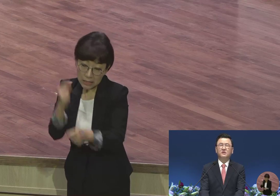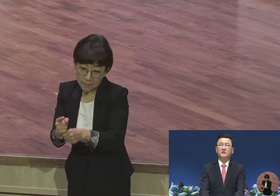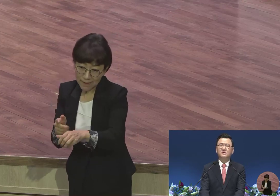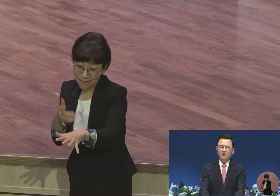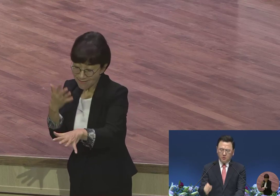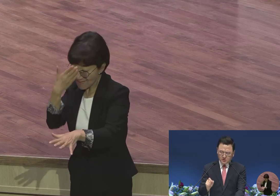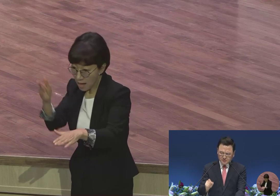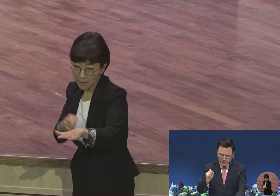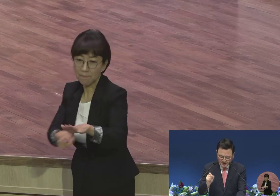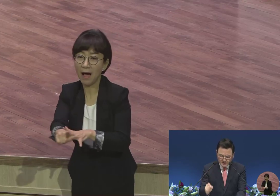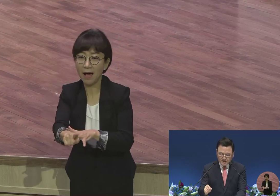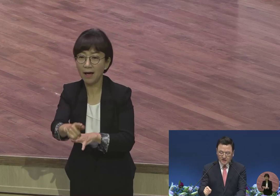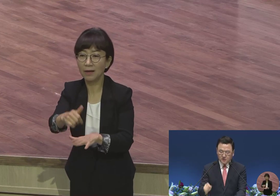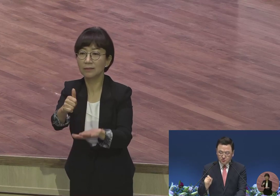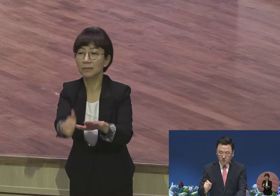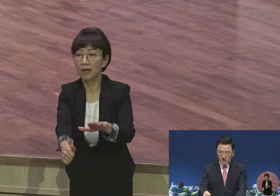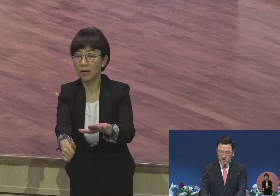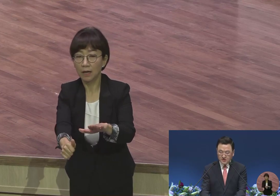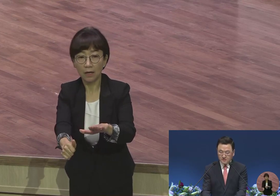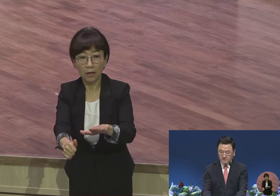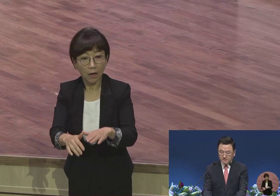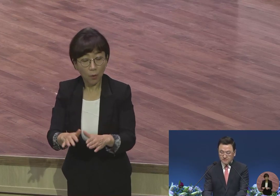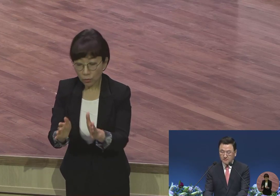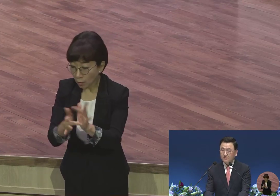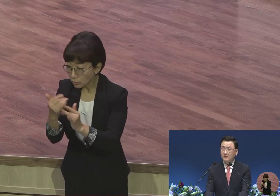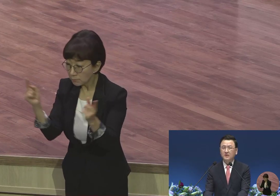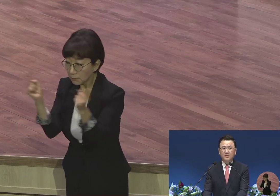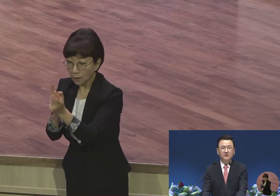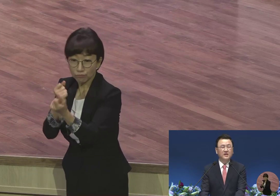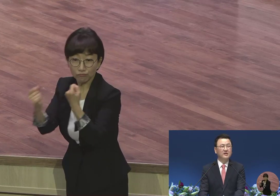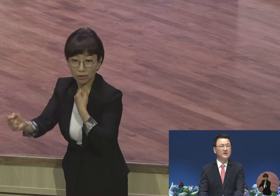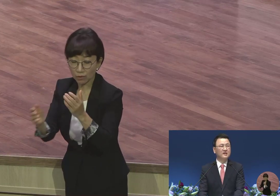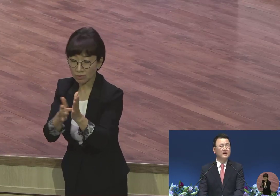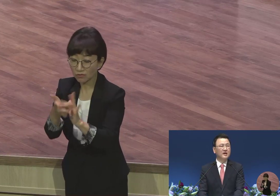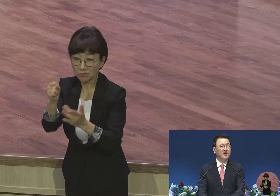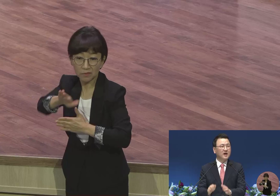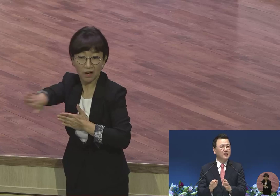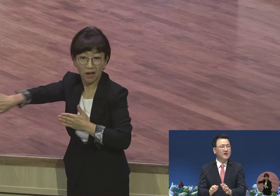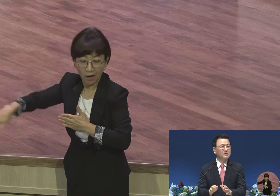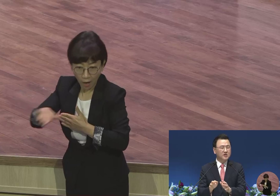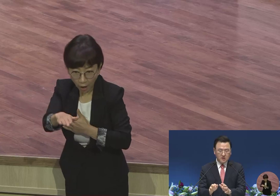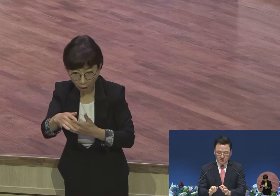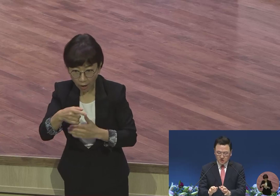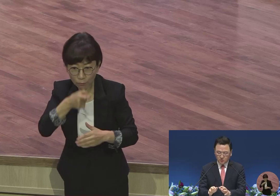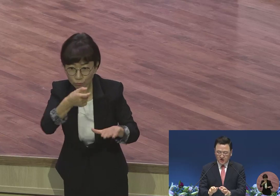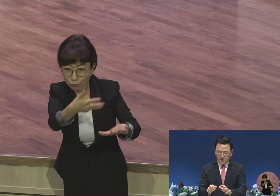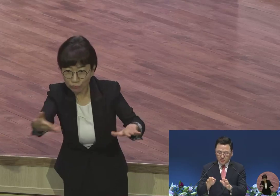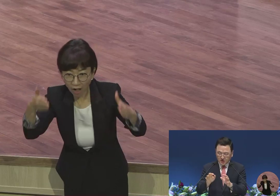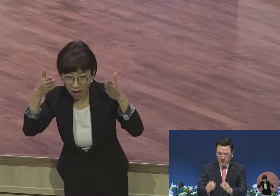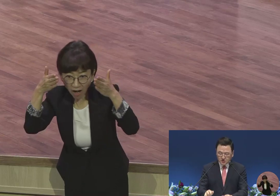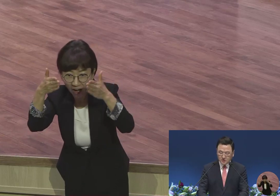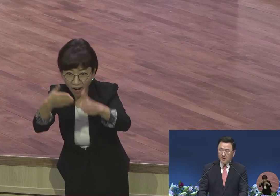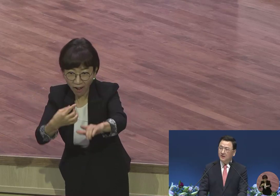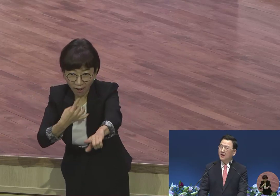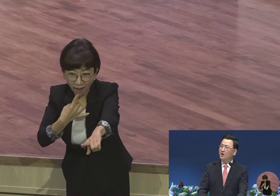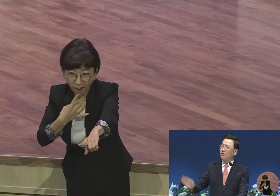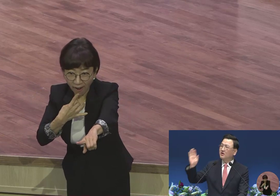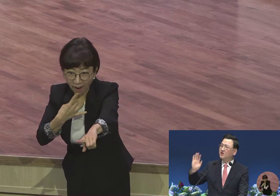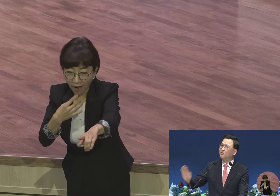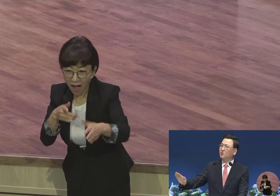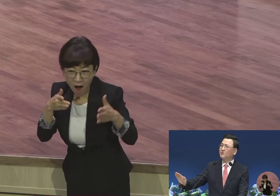된 병자는 오직 베데스다에 주목하고 있어. 그 연장에 하나님이신 그리스도가 옆에